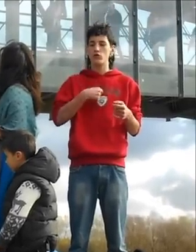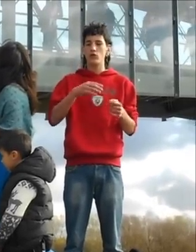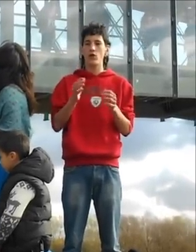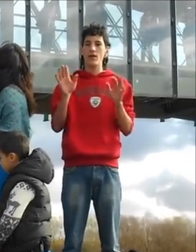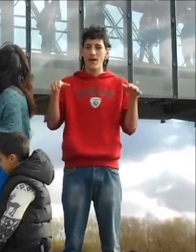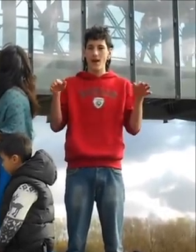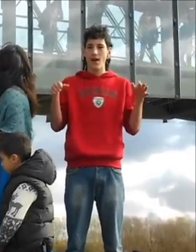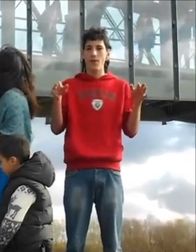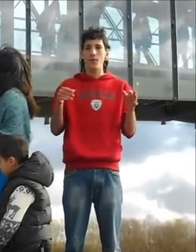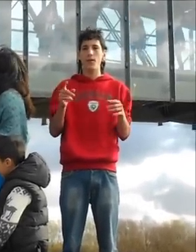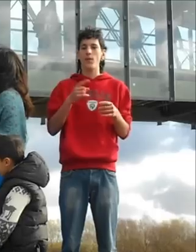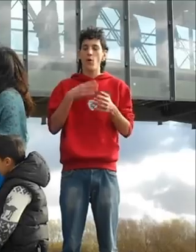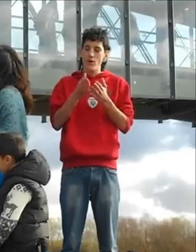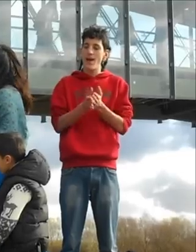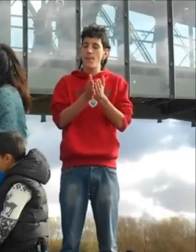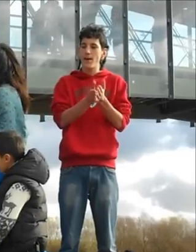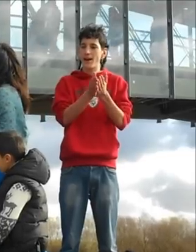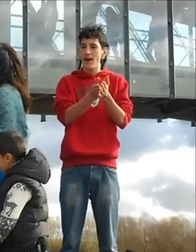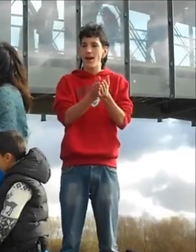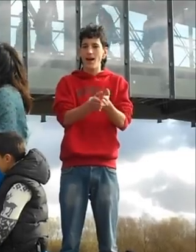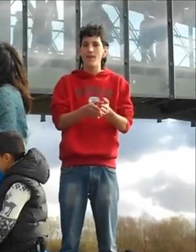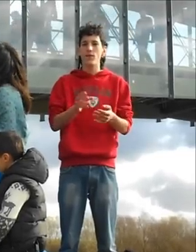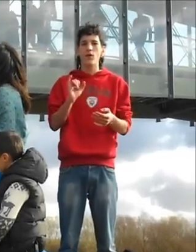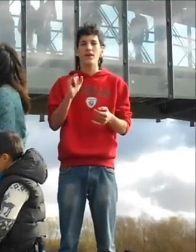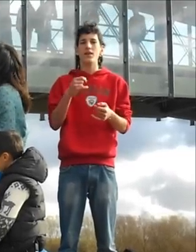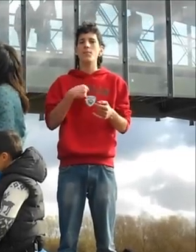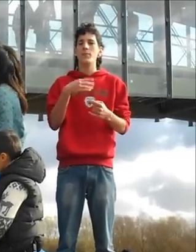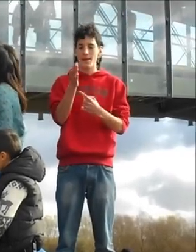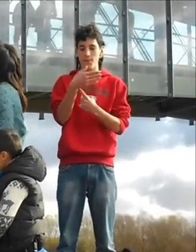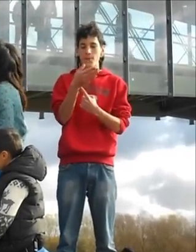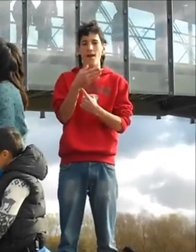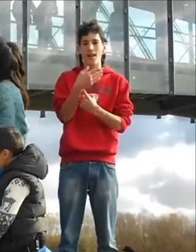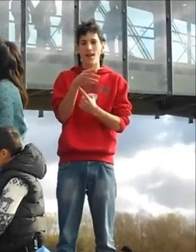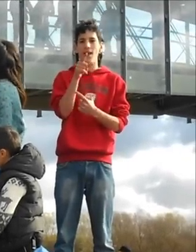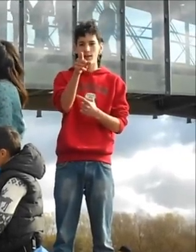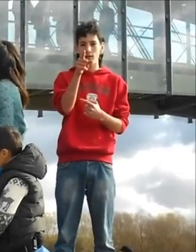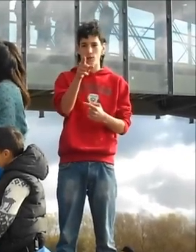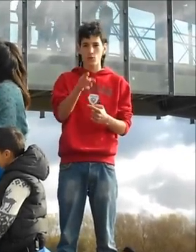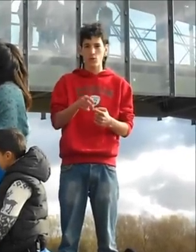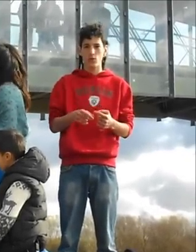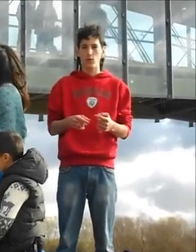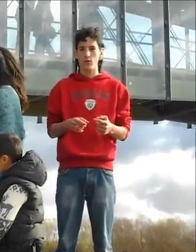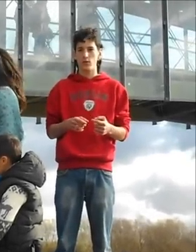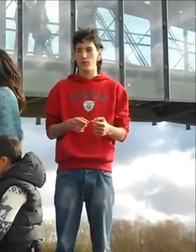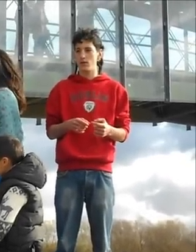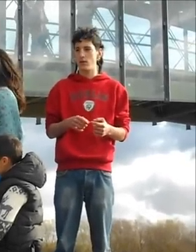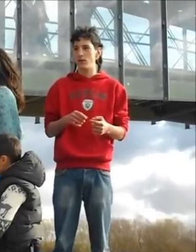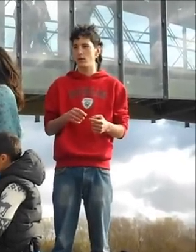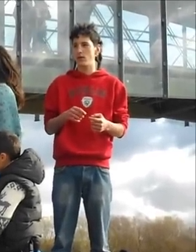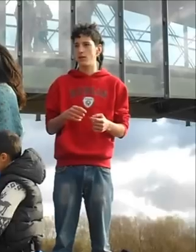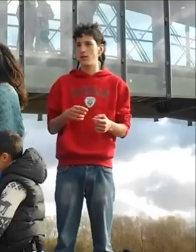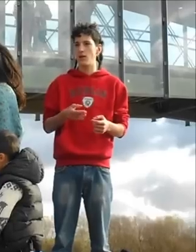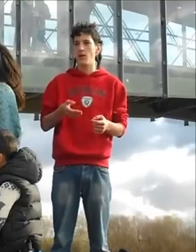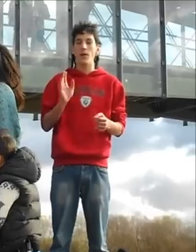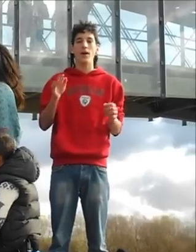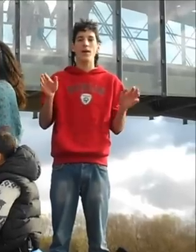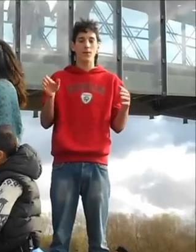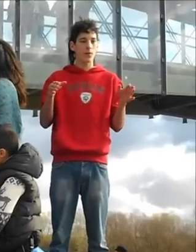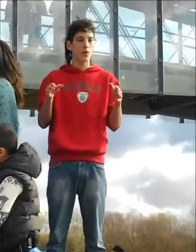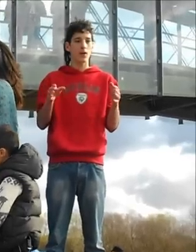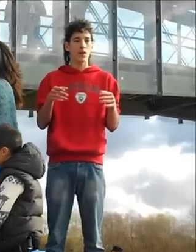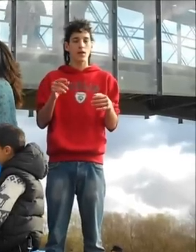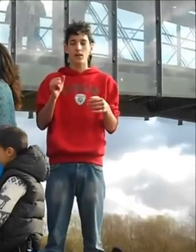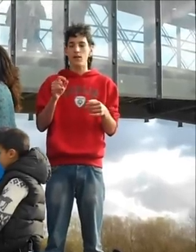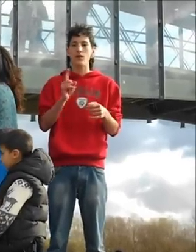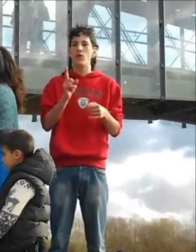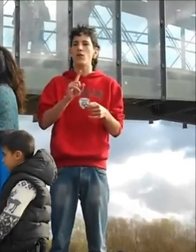ave, voy navegando y mi vela eres tú. Bajo el agua